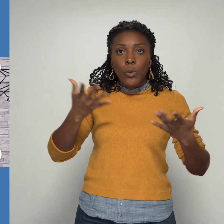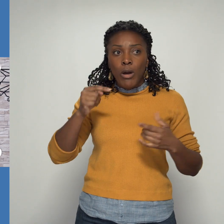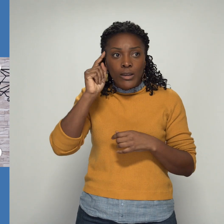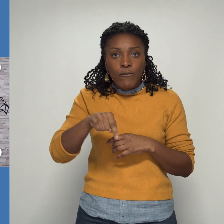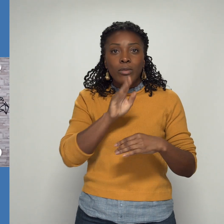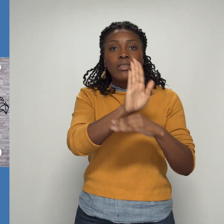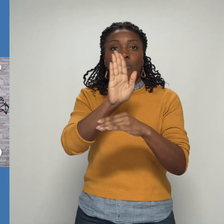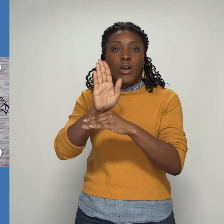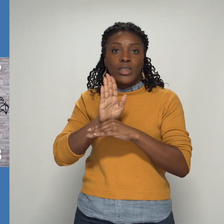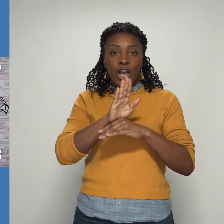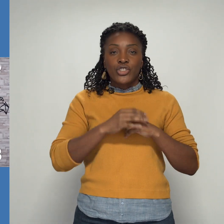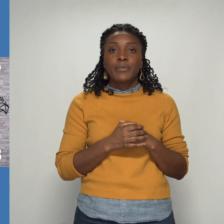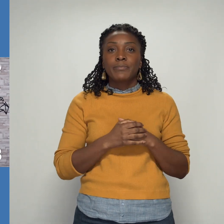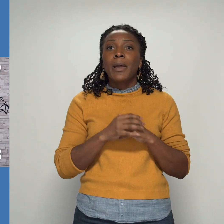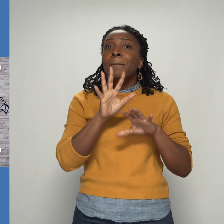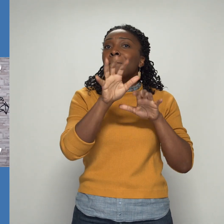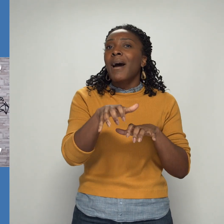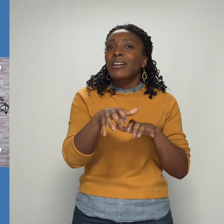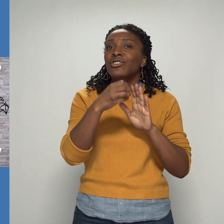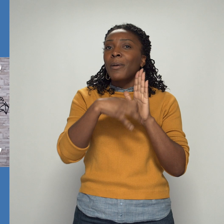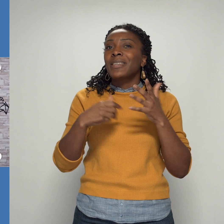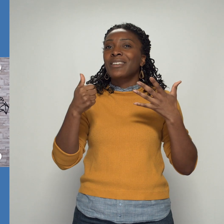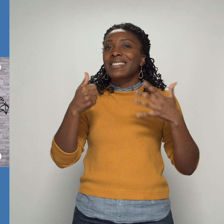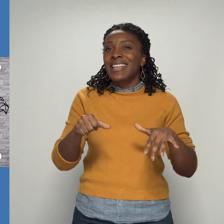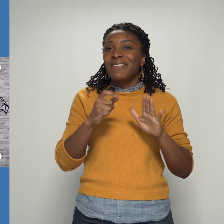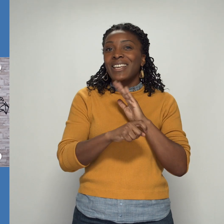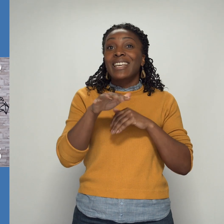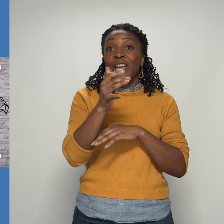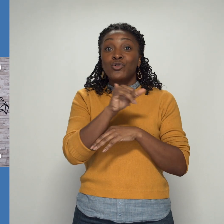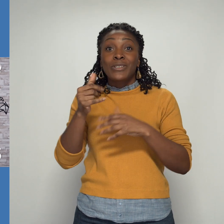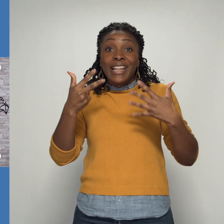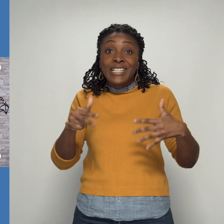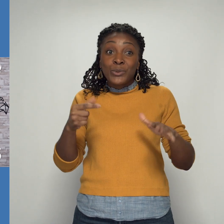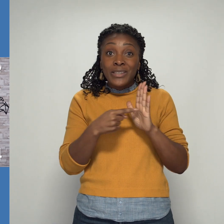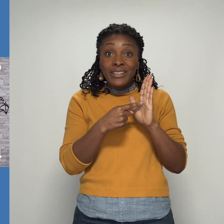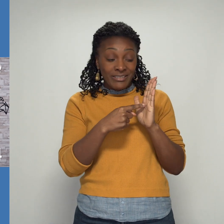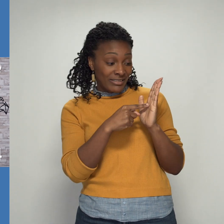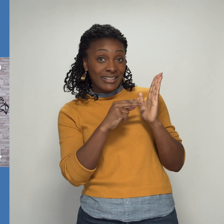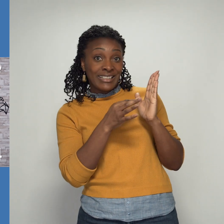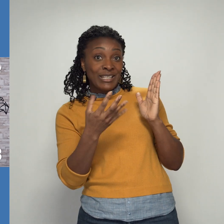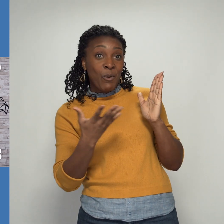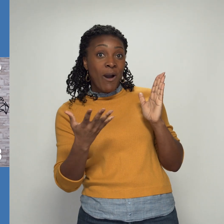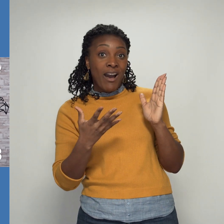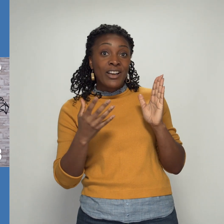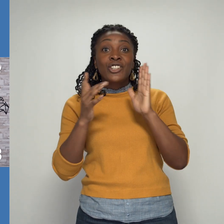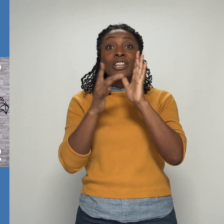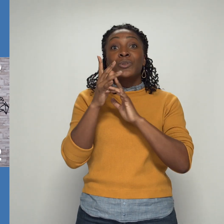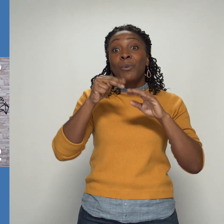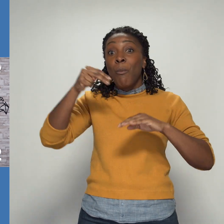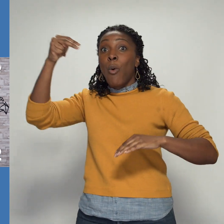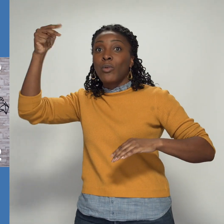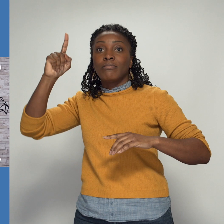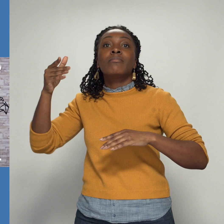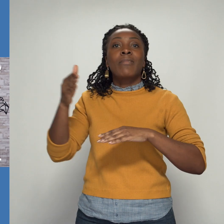témoigner. Dans l'évangile de Marc, au chapitre 16, des versets 15 à 18, nous pouvons lire cet appel de Jésus à ses disciples avant de